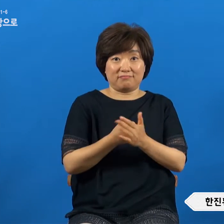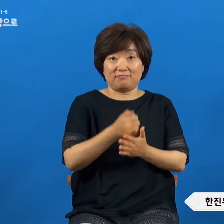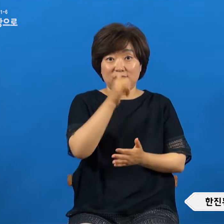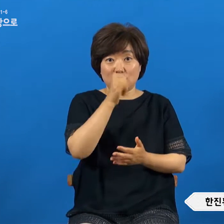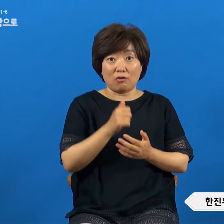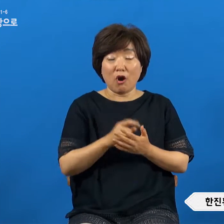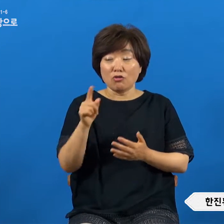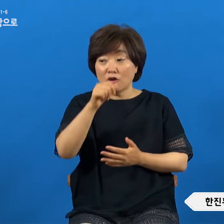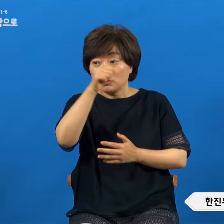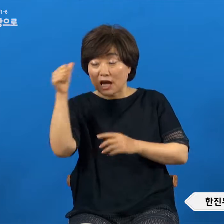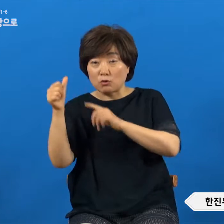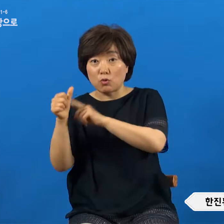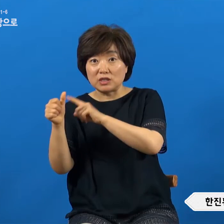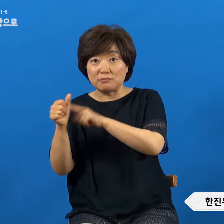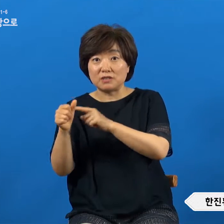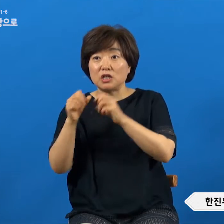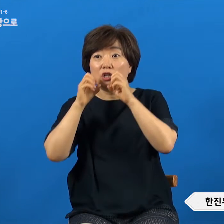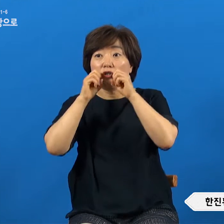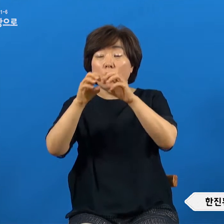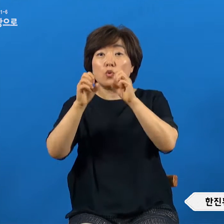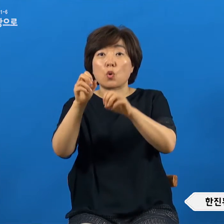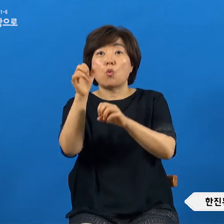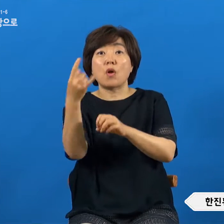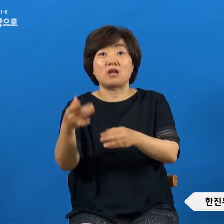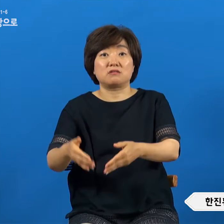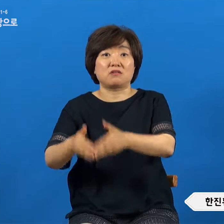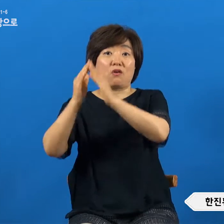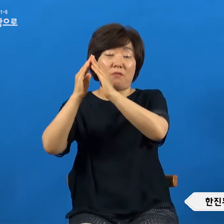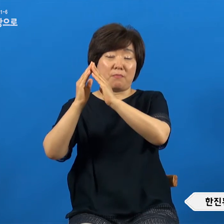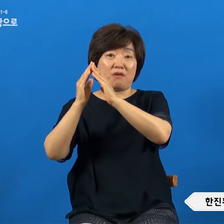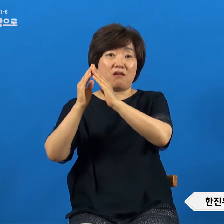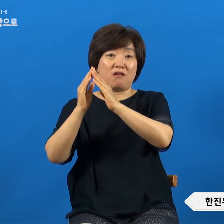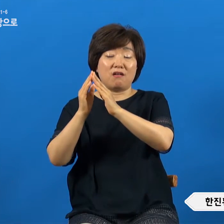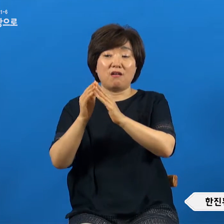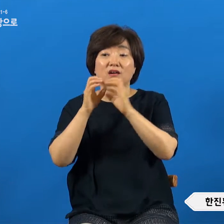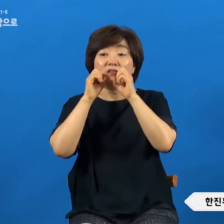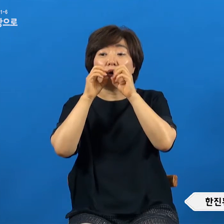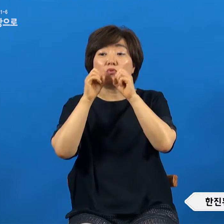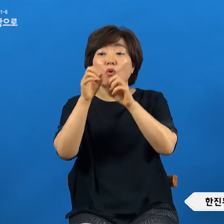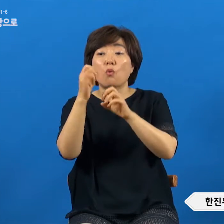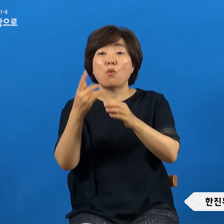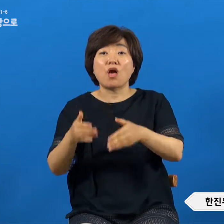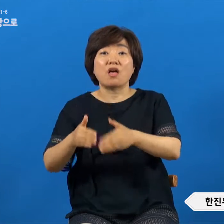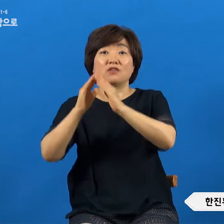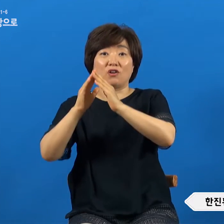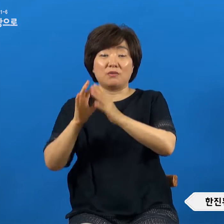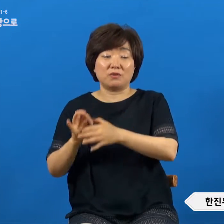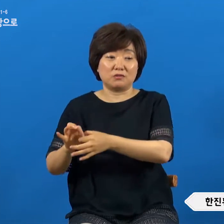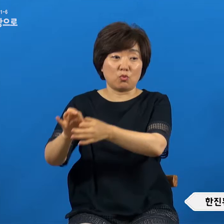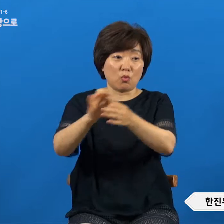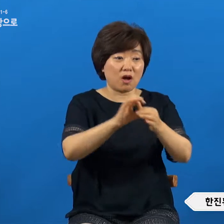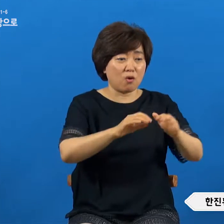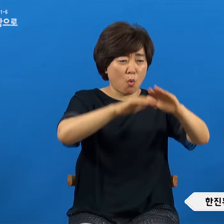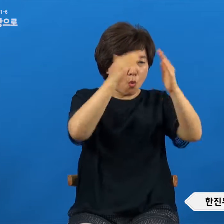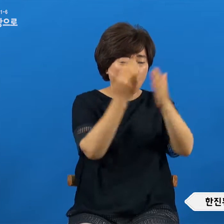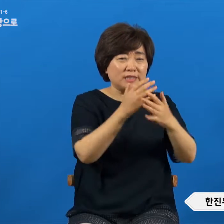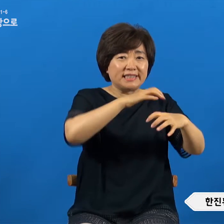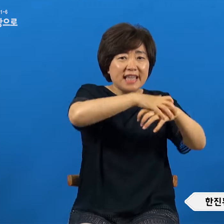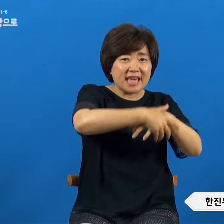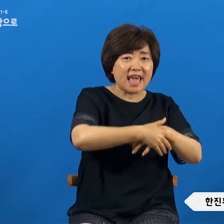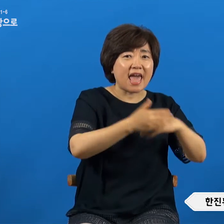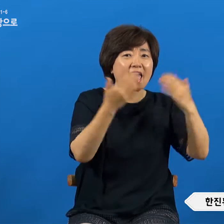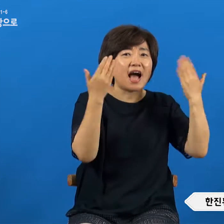어떤 장로님은 아예 선교회를 설립을 했습니다. 그래서 그 선교회 통해서 온 세계에